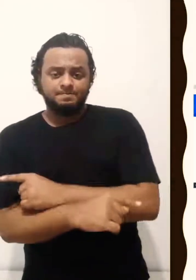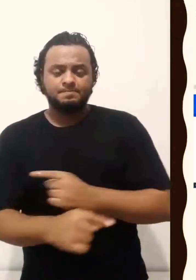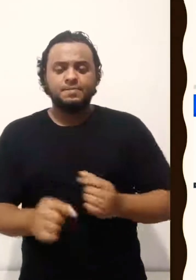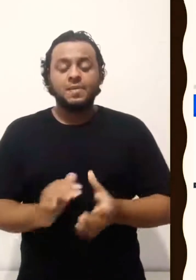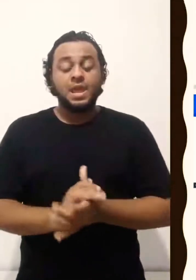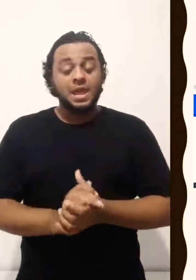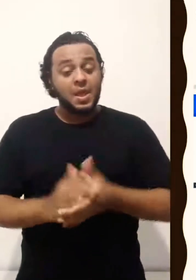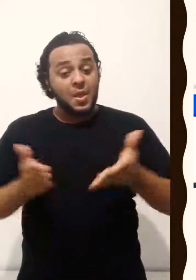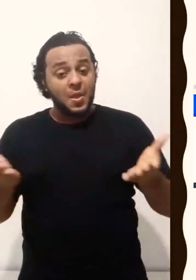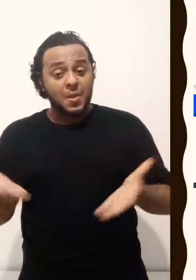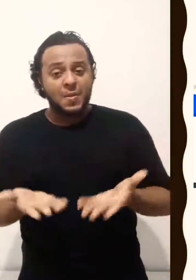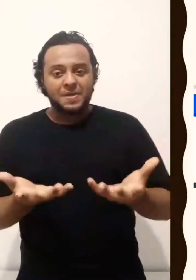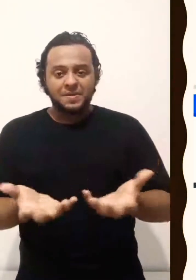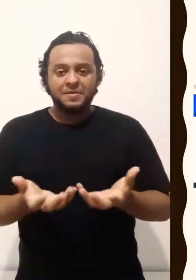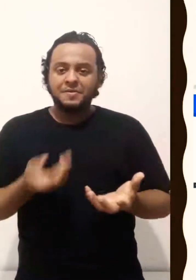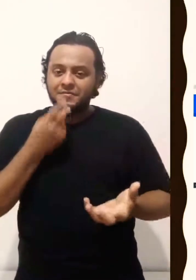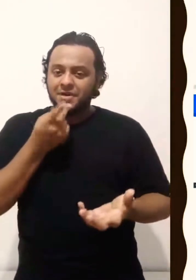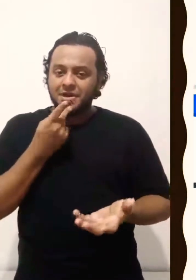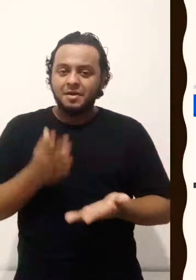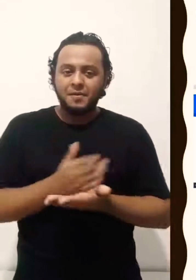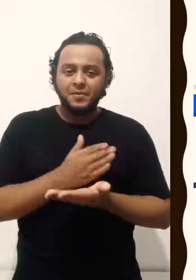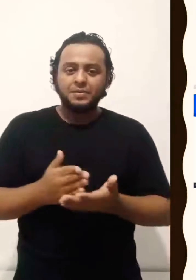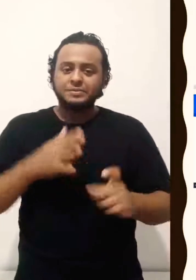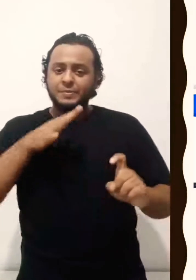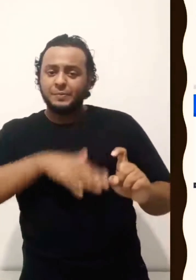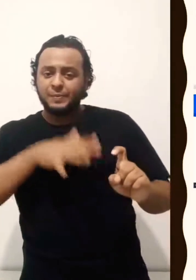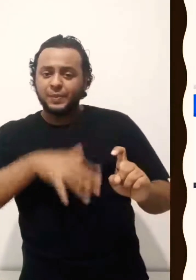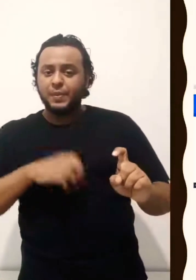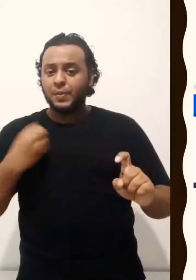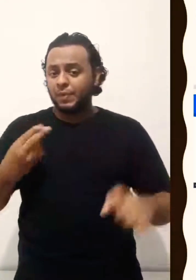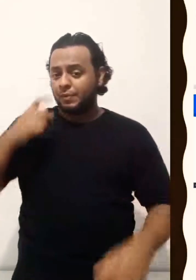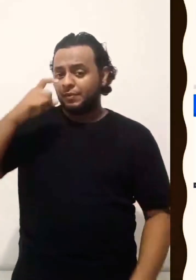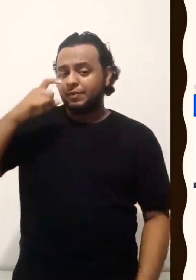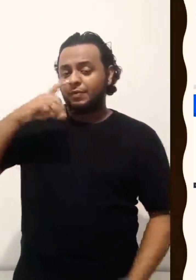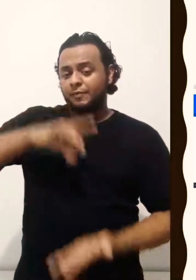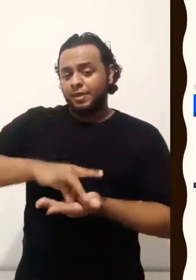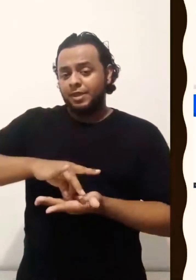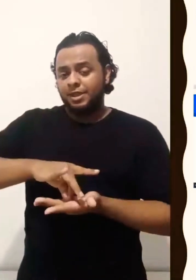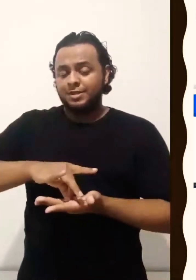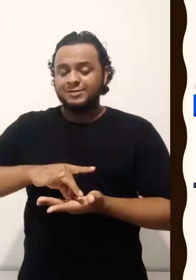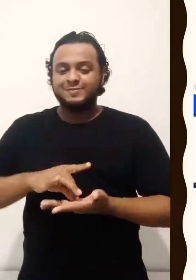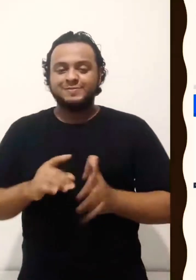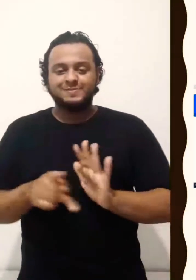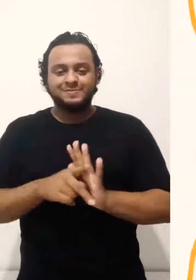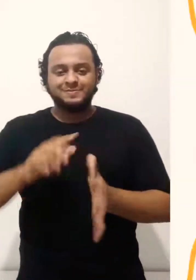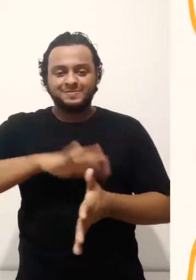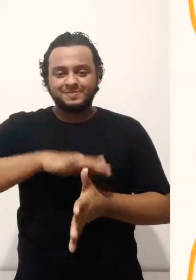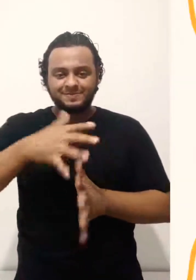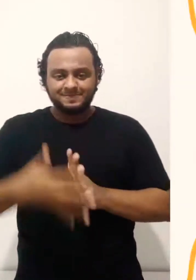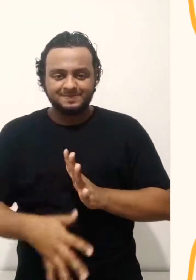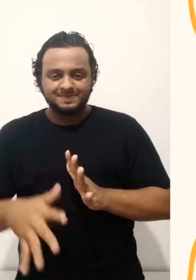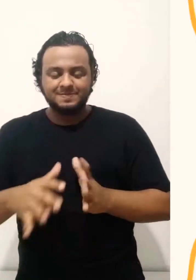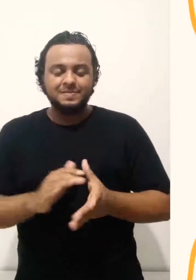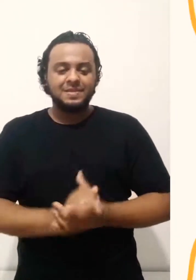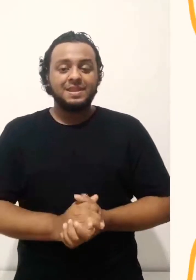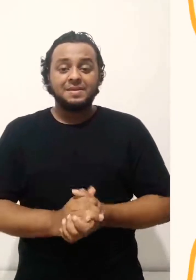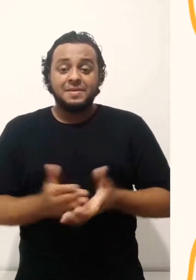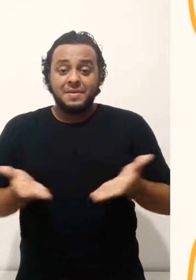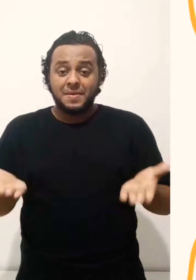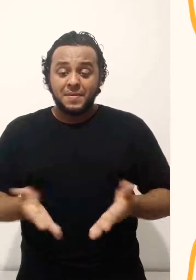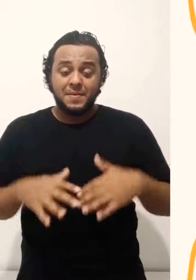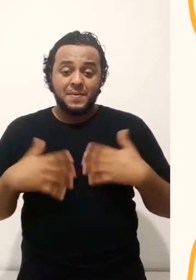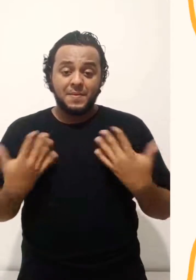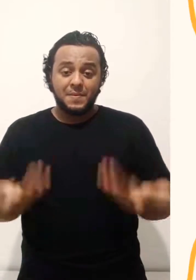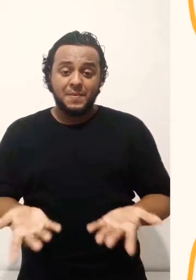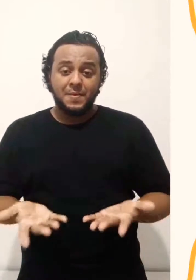e vice-versa. E agora eu quero falar um pouquinho sobre alguns mitos e verdades da Libras. Então